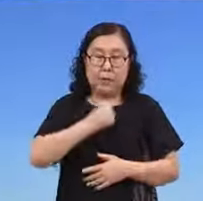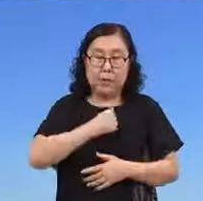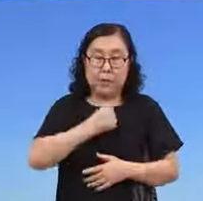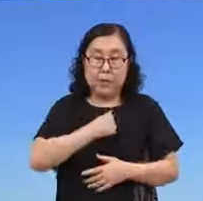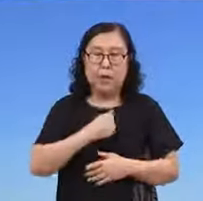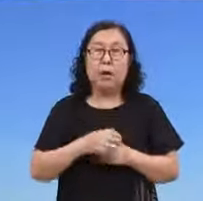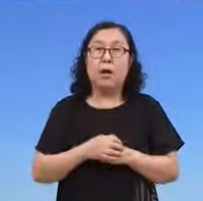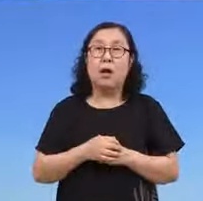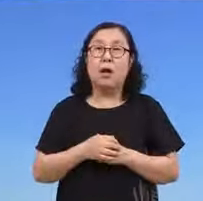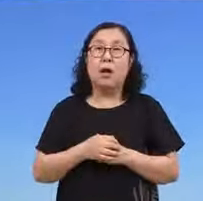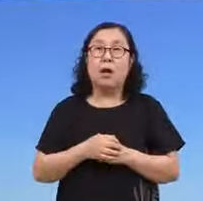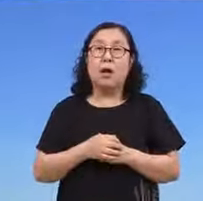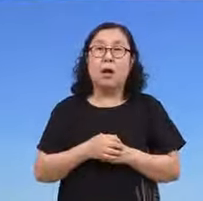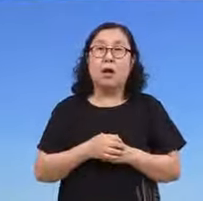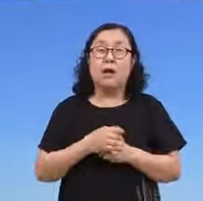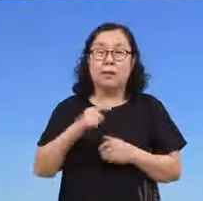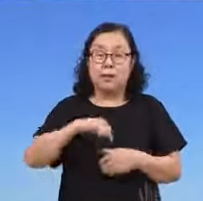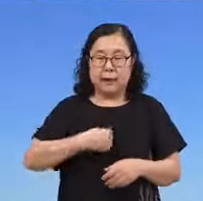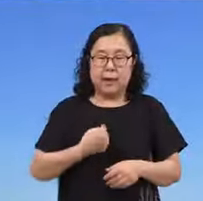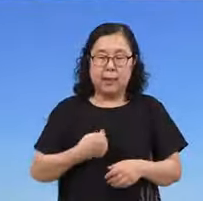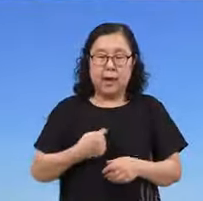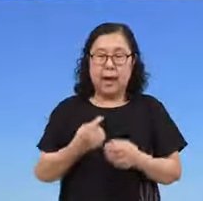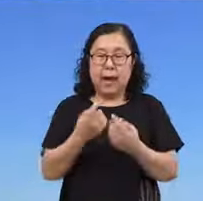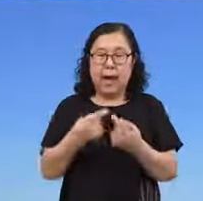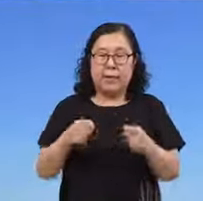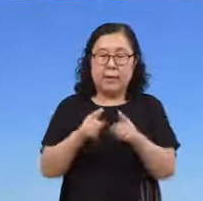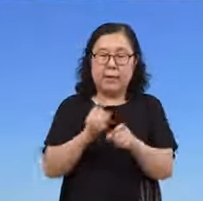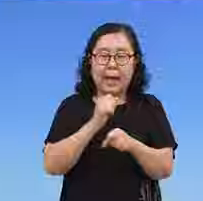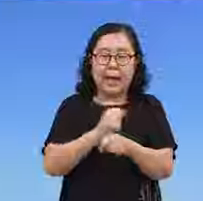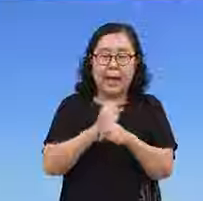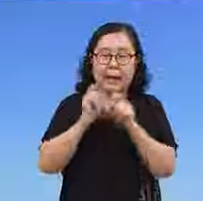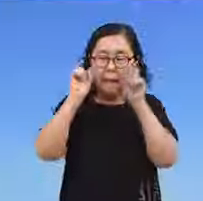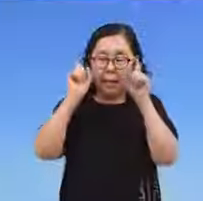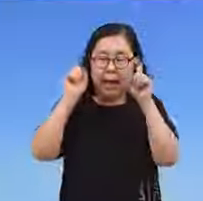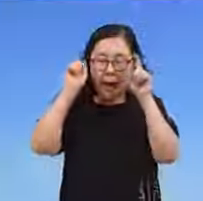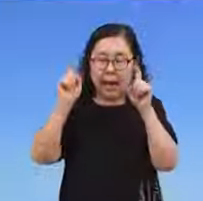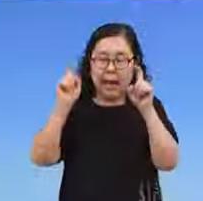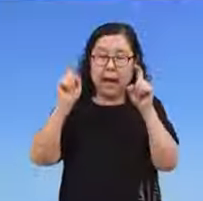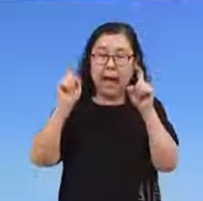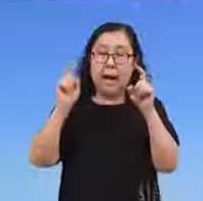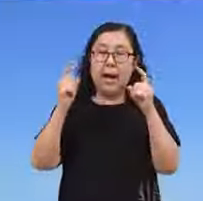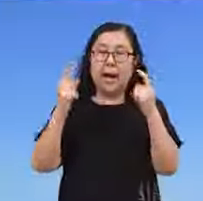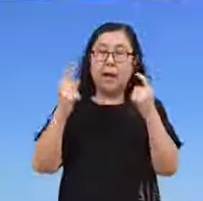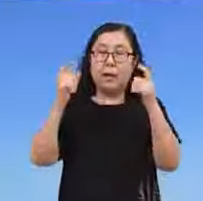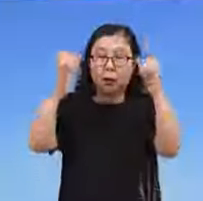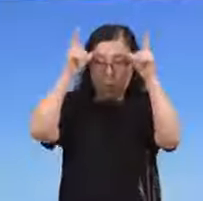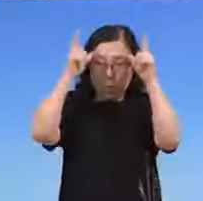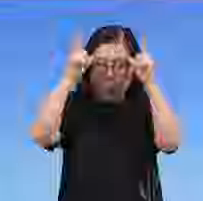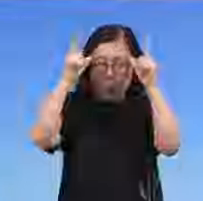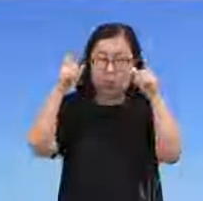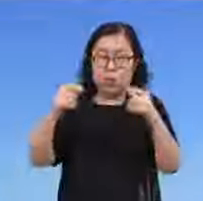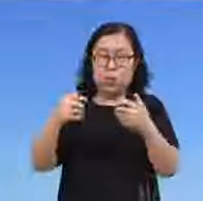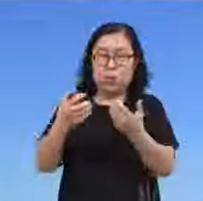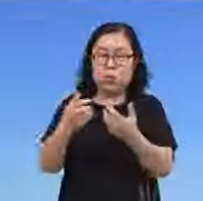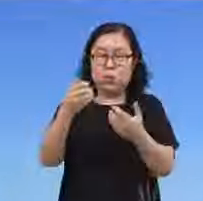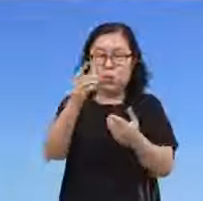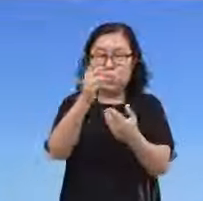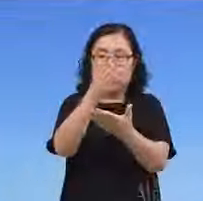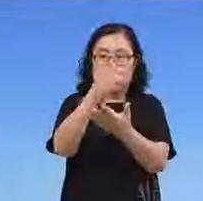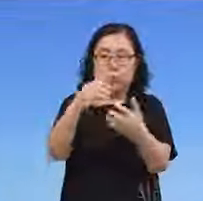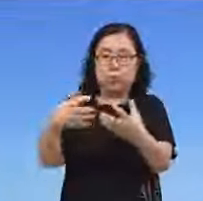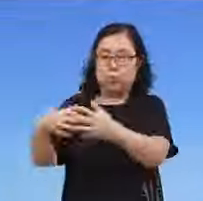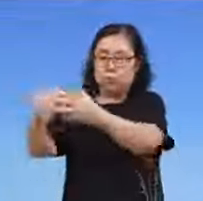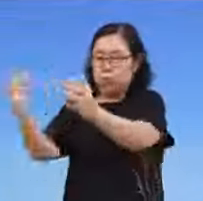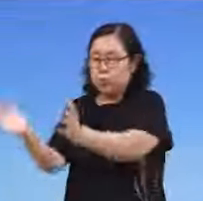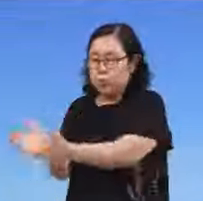자기와 함께한 동행자와 양과 소와 낙타를 두 떼로 나누고, 여러분 이 말씀의 배경을 다 아시지 않습니까? 야곱은 지금